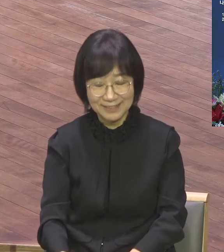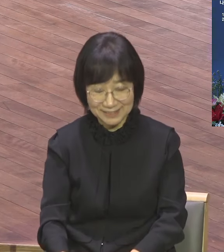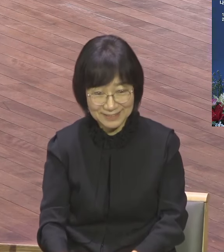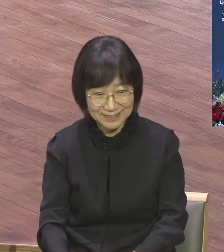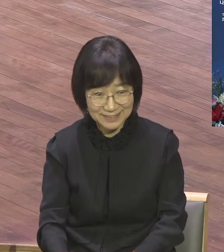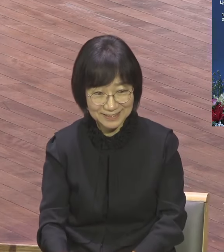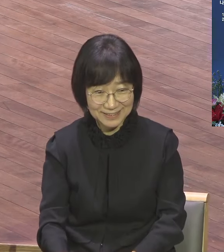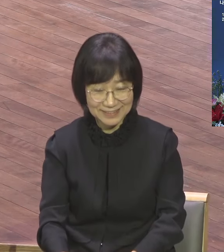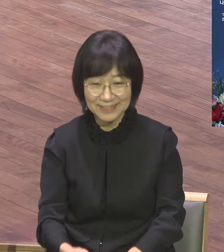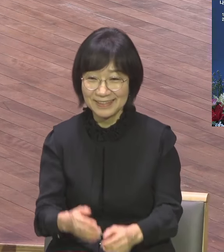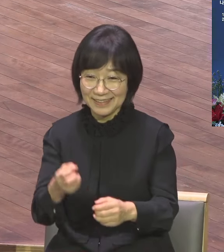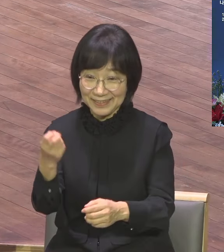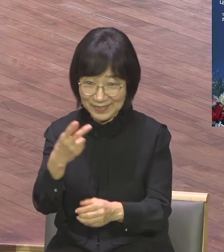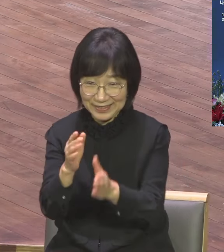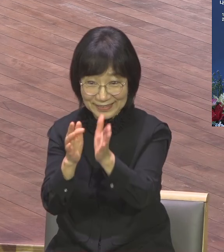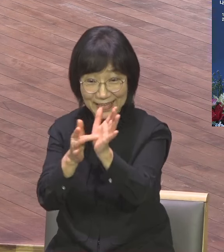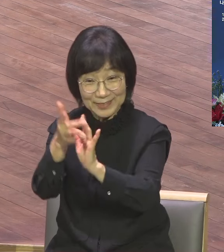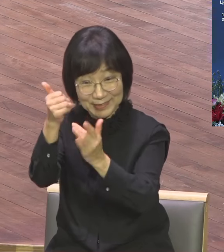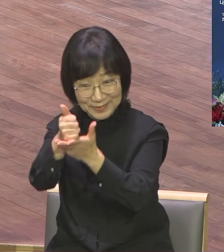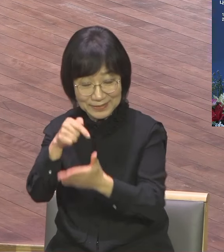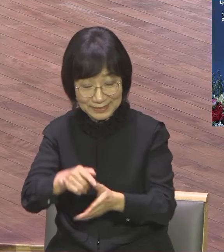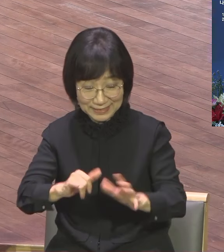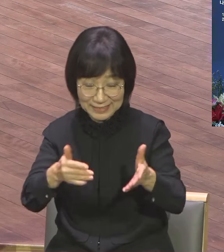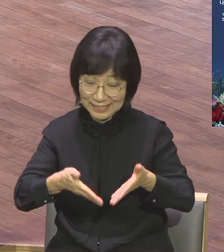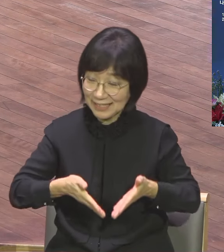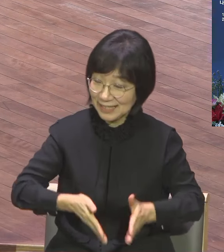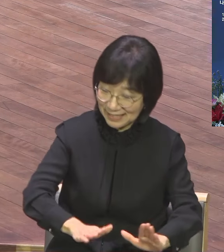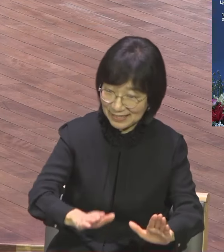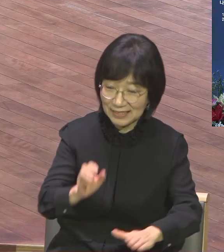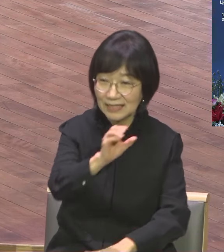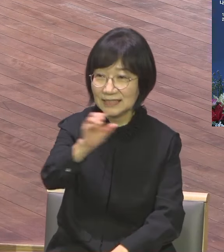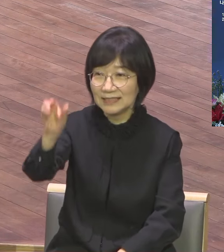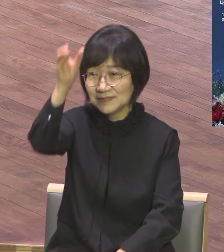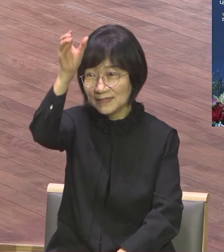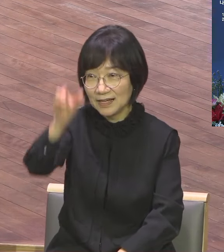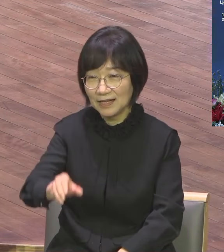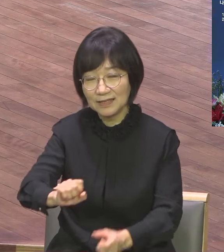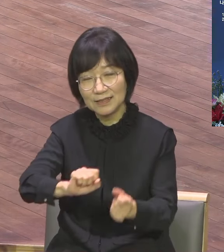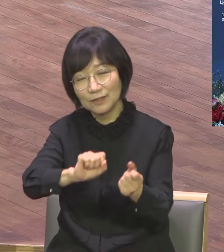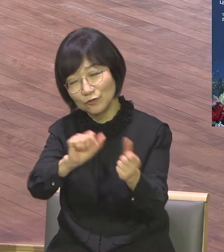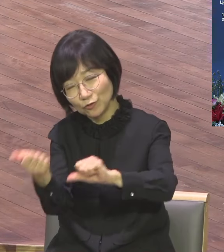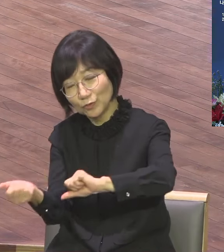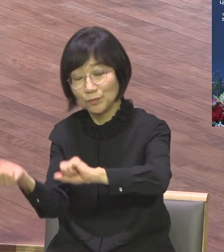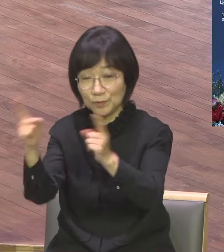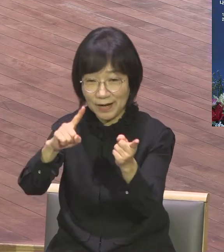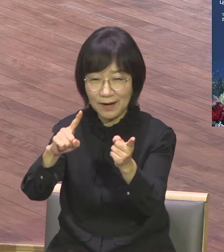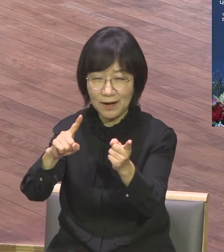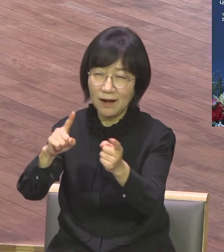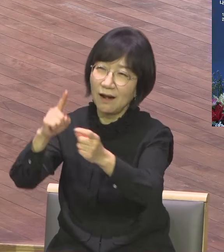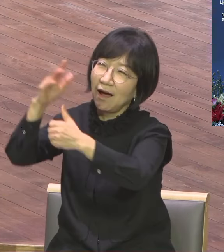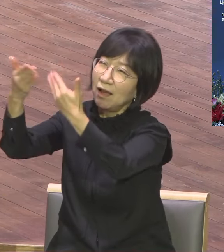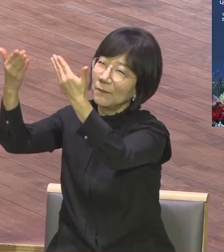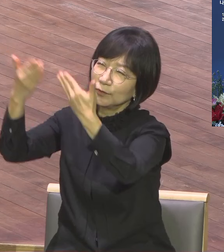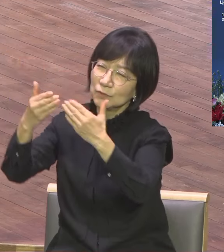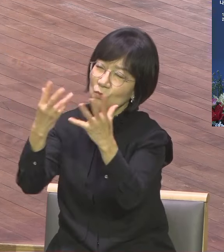그리고 이 성육신과 십자가 대속 부활로 나타난 하나님의 절대 사랑, 절대 사랑.